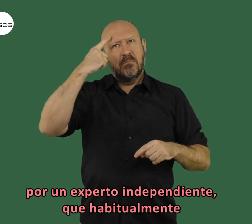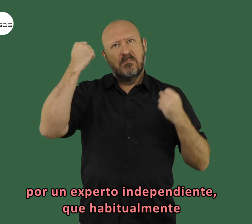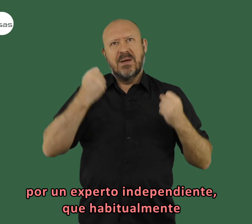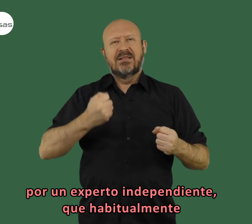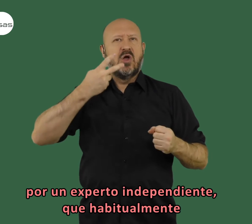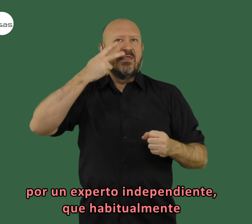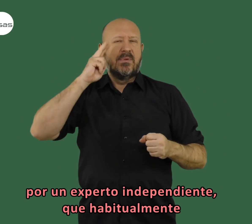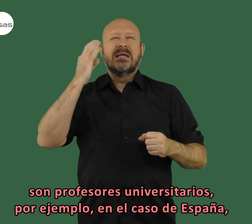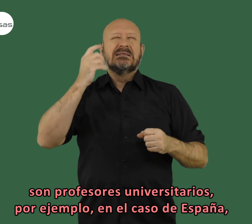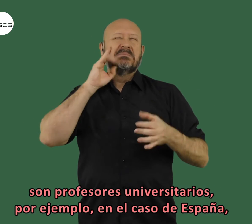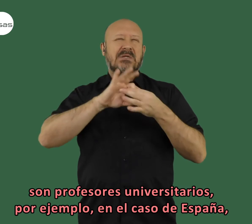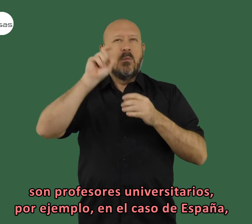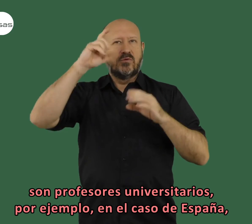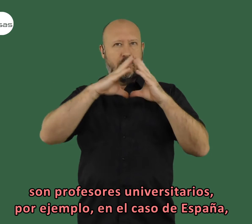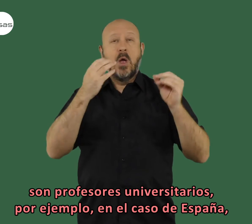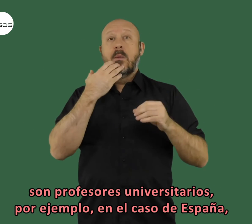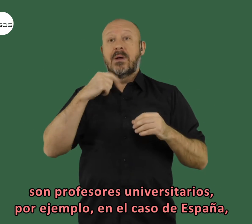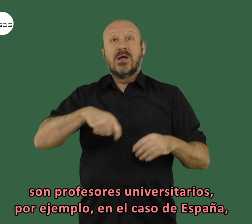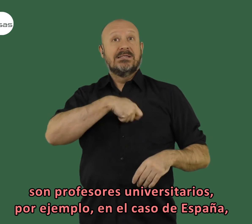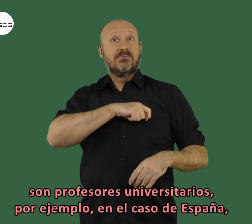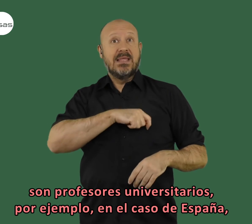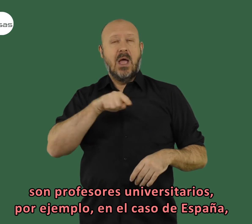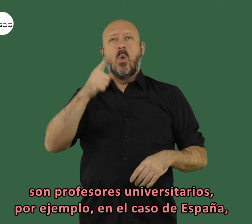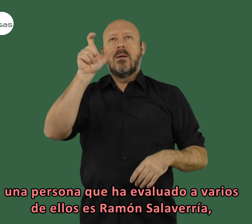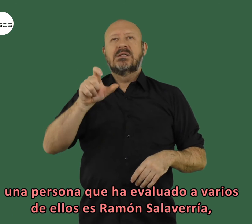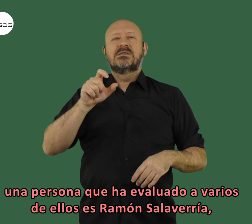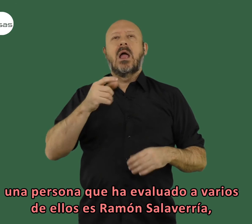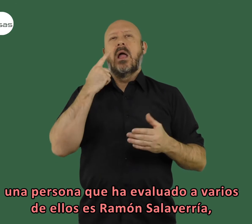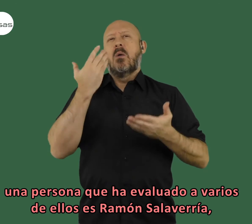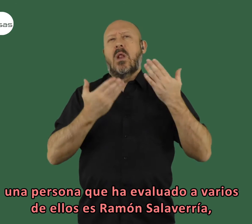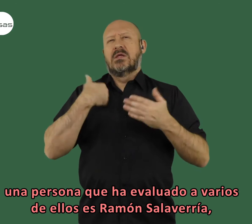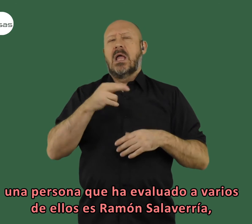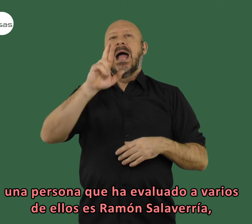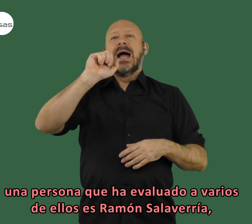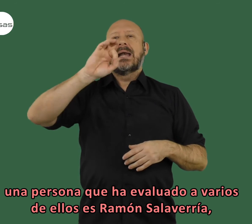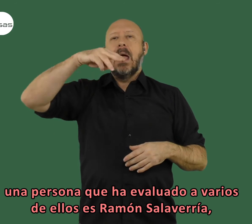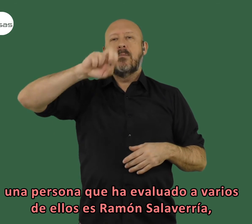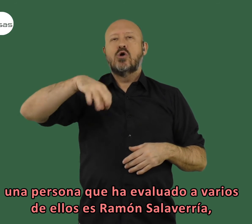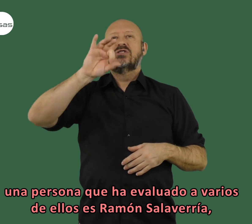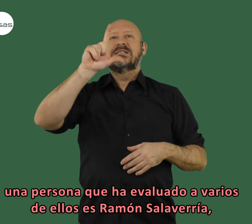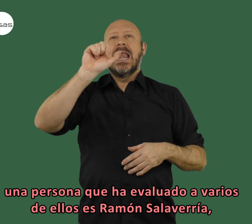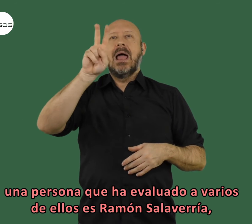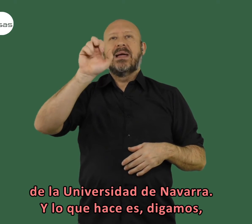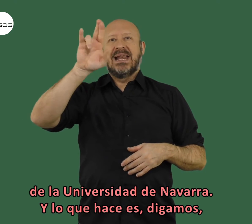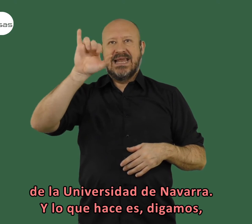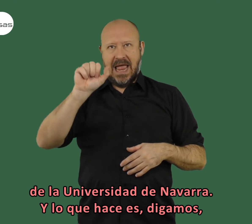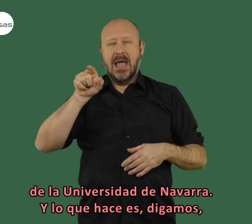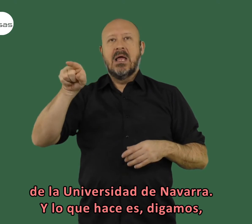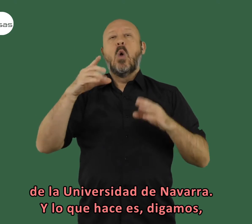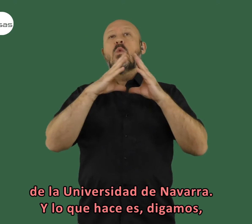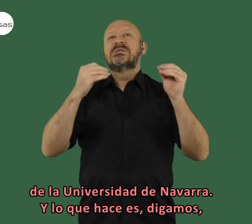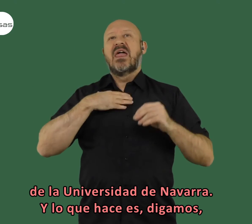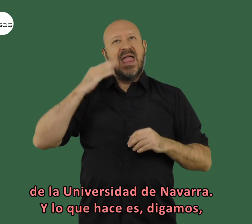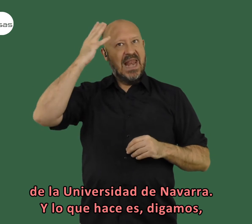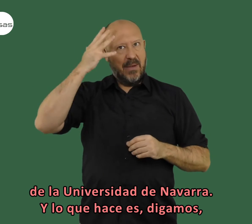experto independiente, que habitualmente son profesores universitarios. Por ejemplo, en el caso de España, una persona que ha evaluado varios de ellos es Ramón Salaverría, de la Universidad de